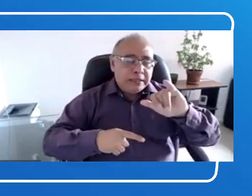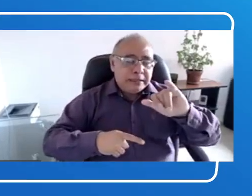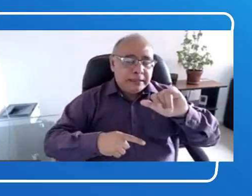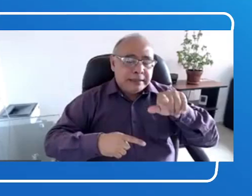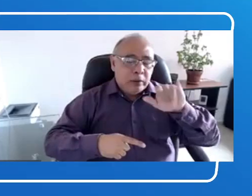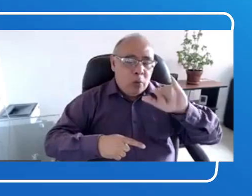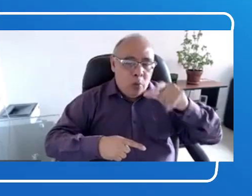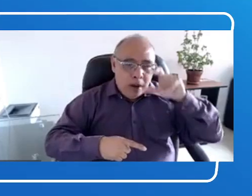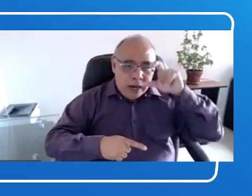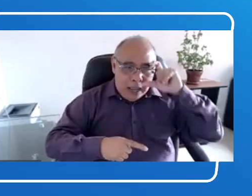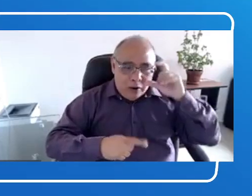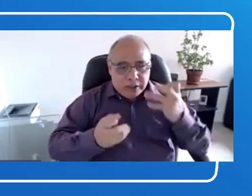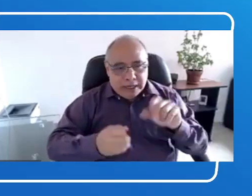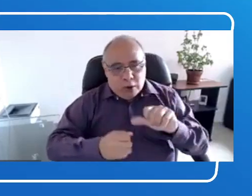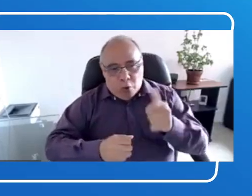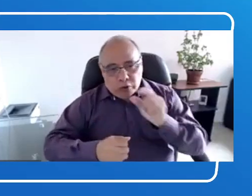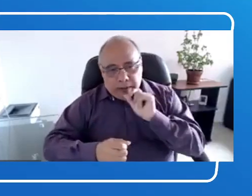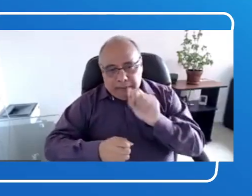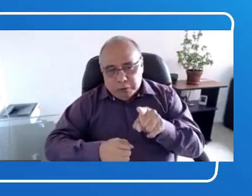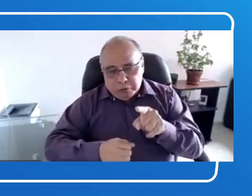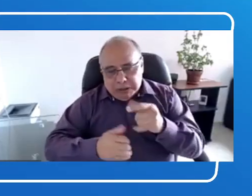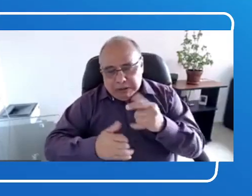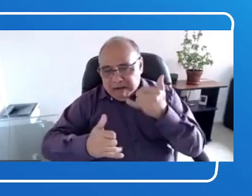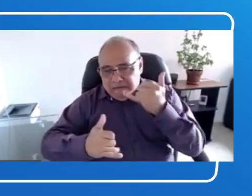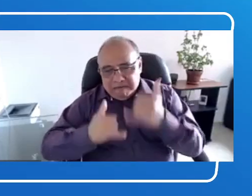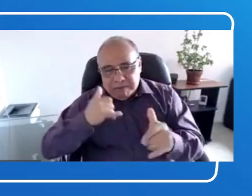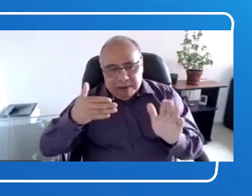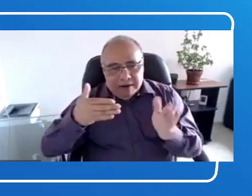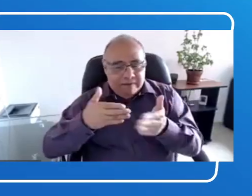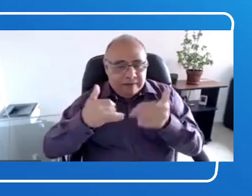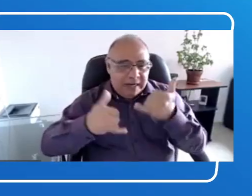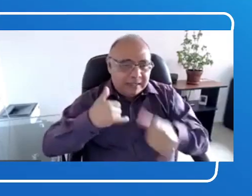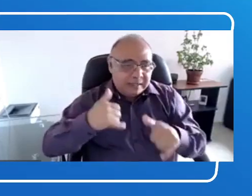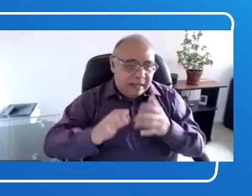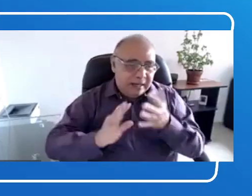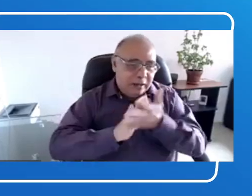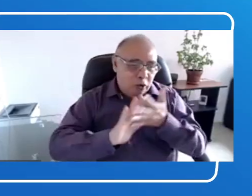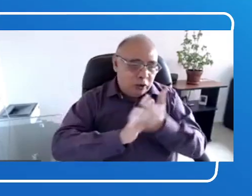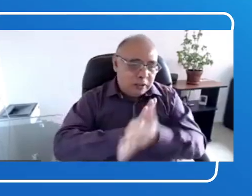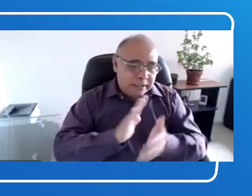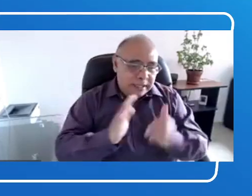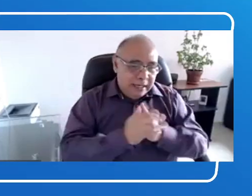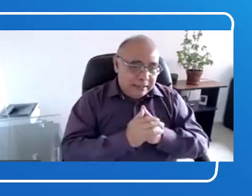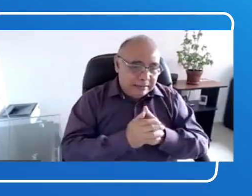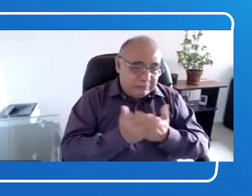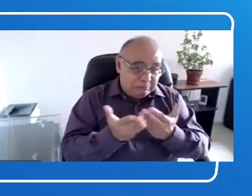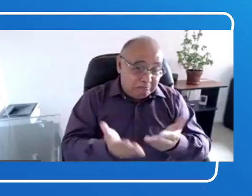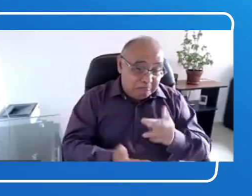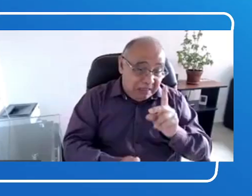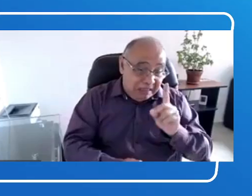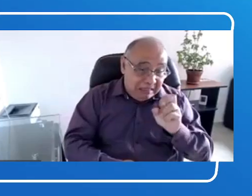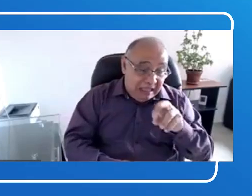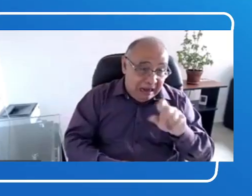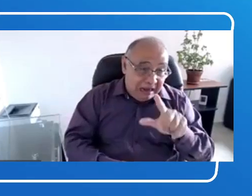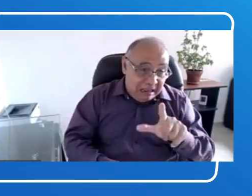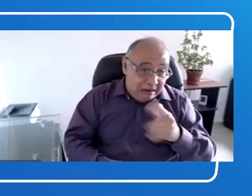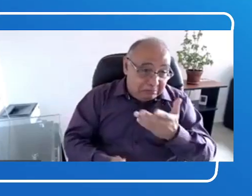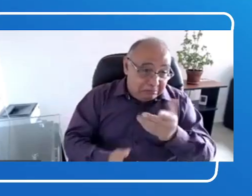situación múltiple, donde hay varias discapacidades, ¿cómo se puede hacer? Y ya después de eso,